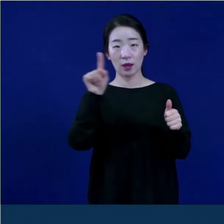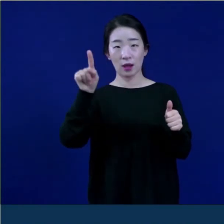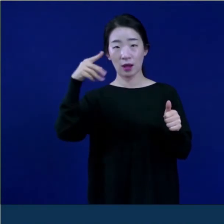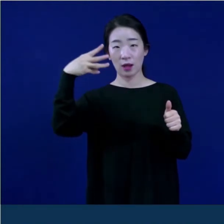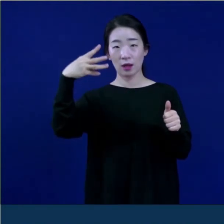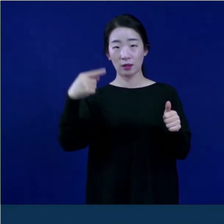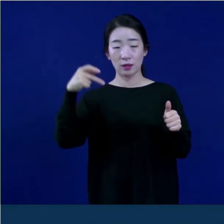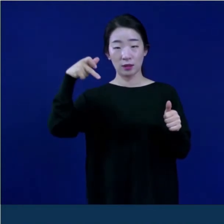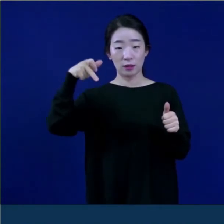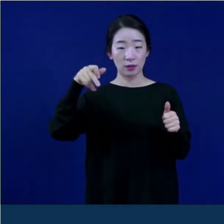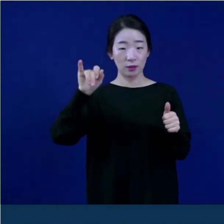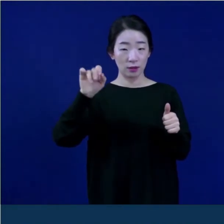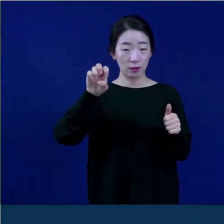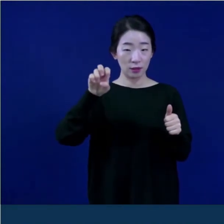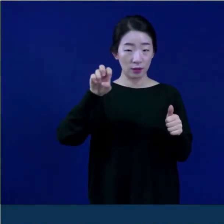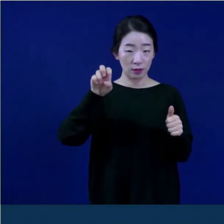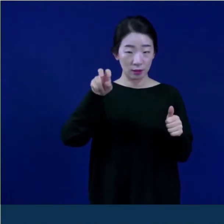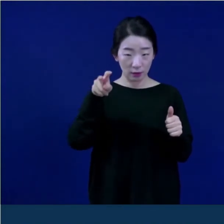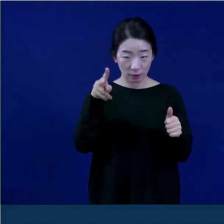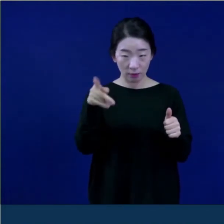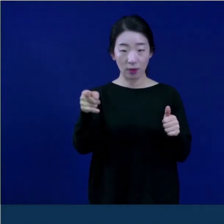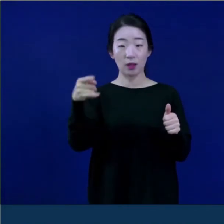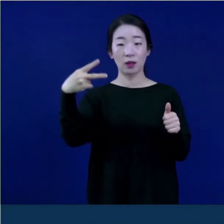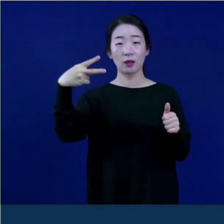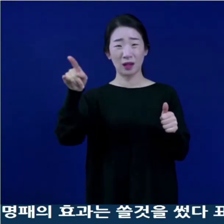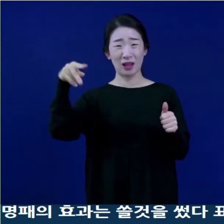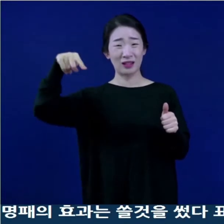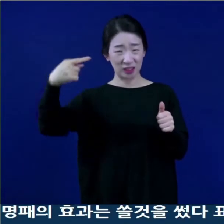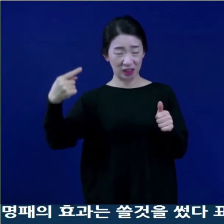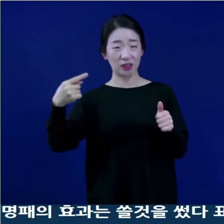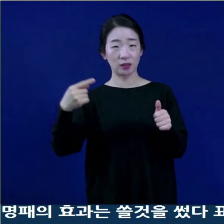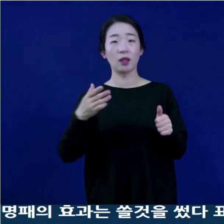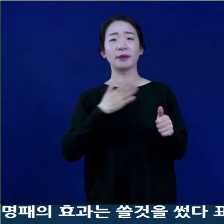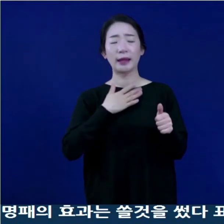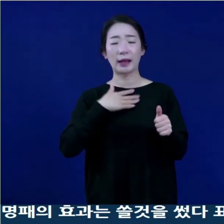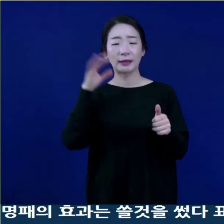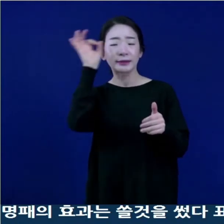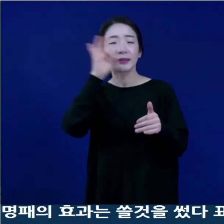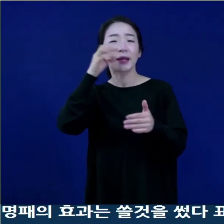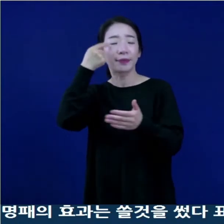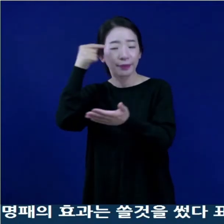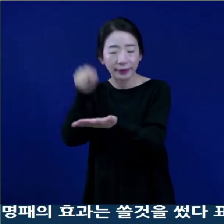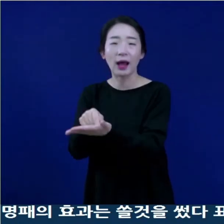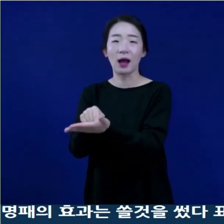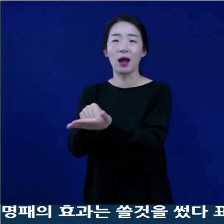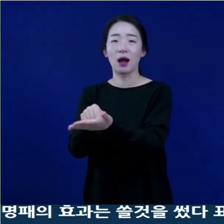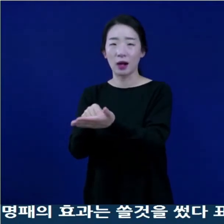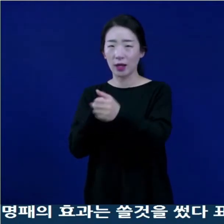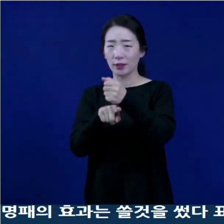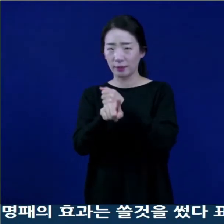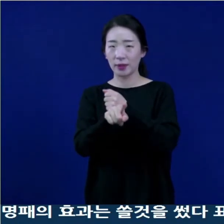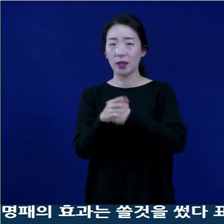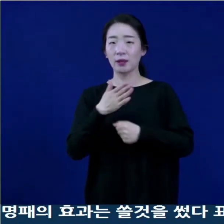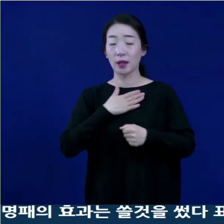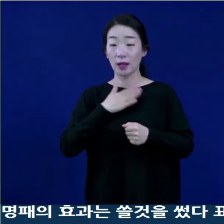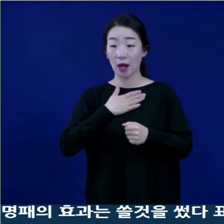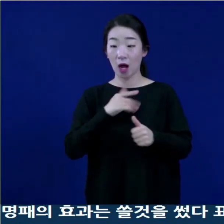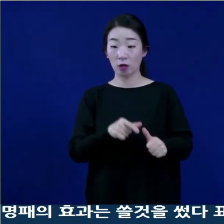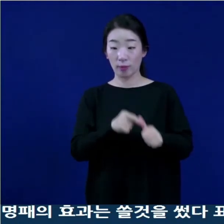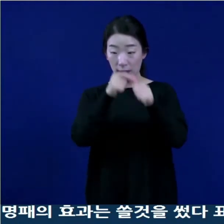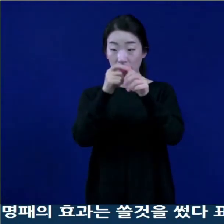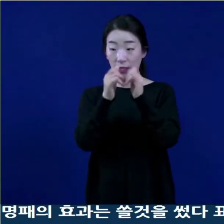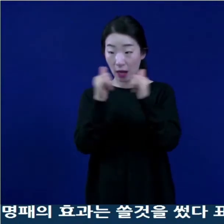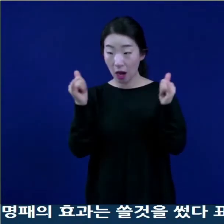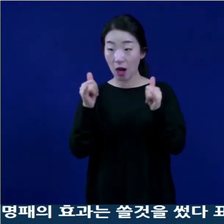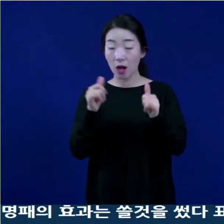보았습니다. 기억나시는 분? 휴레카멘, 내가 찾았다, 내가 메시아를 찾았다. 무슨 뜻이냐면 내가 메시아를 찾은 것은